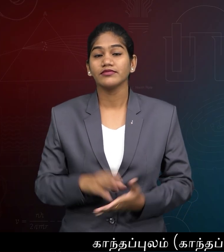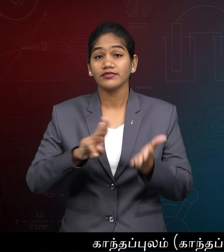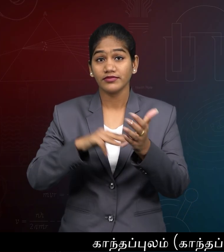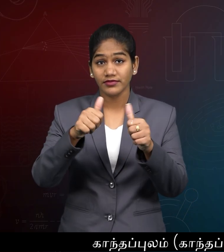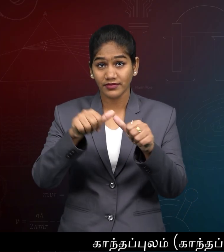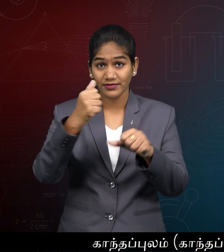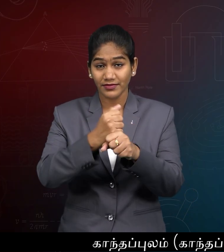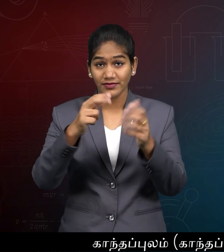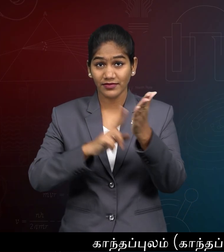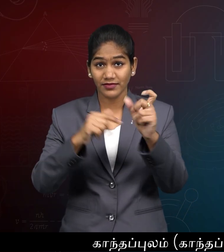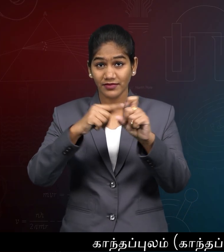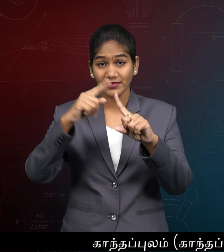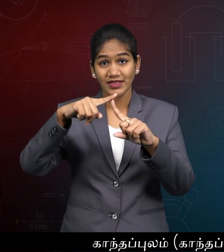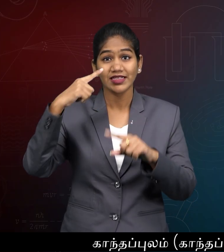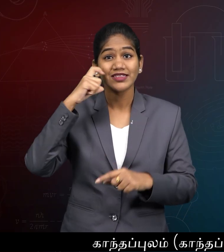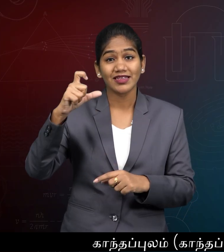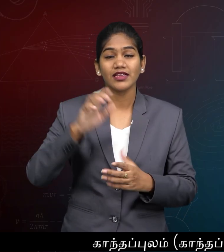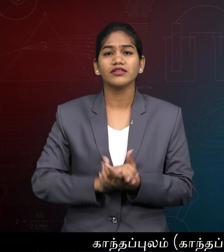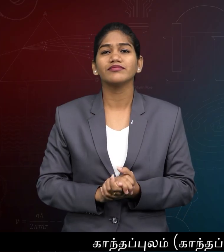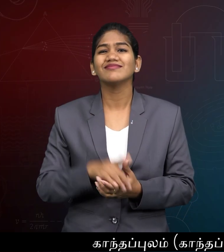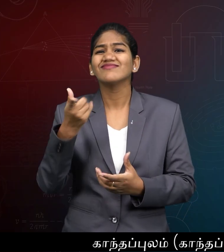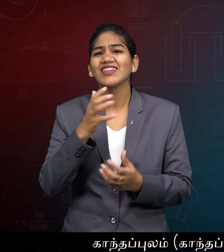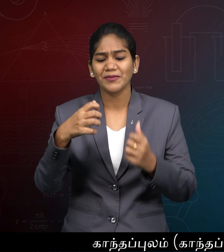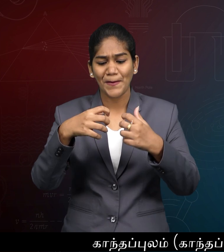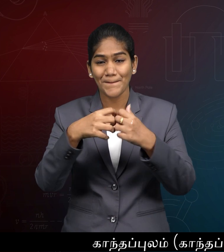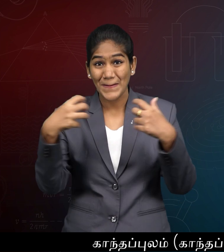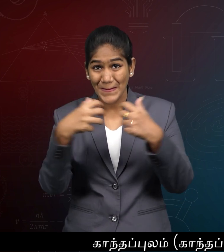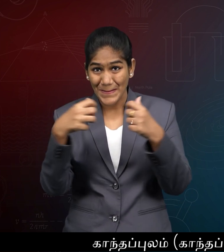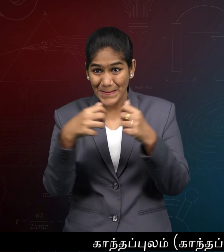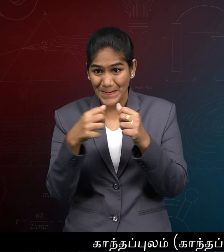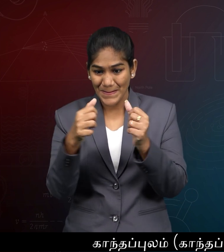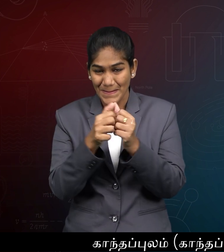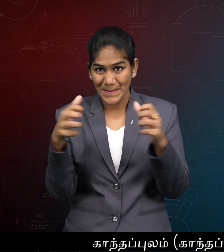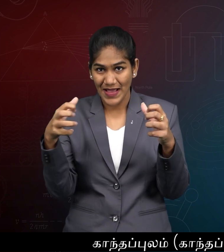காந்தப்புலம், அதாவது காந்தப் பொருளை சுற்றியுள்ள பகுதி.